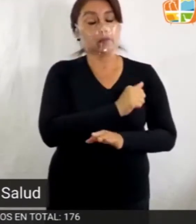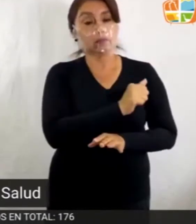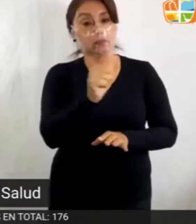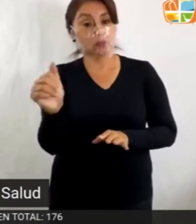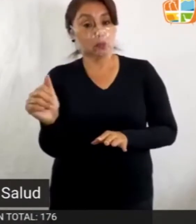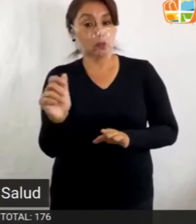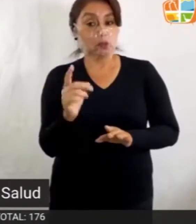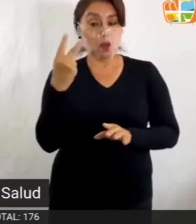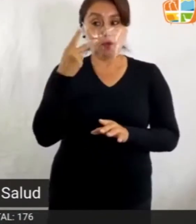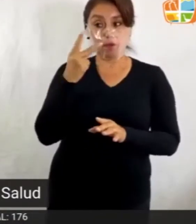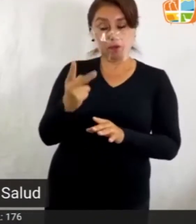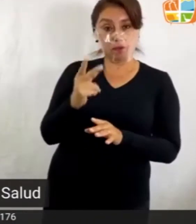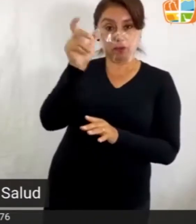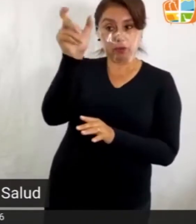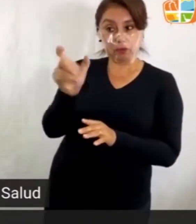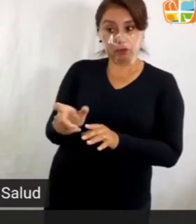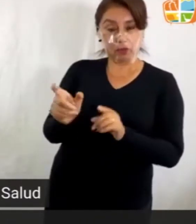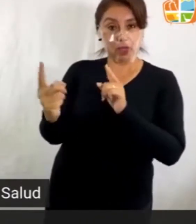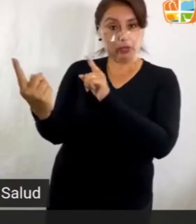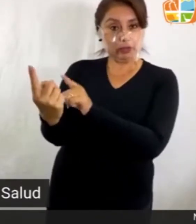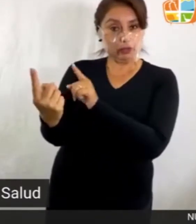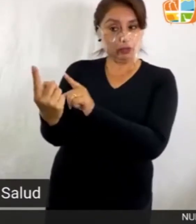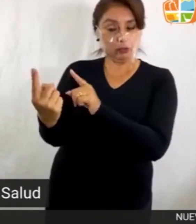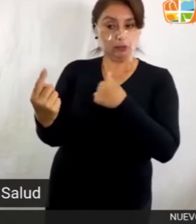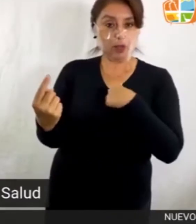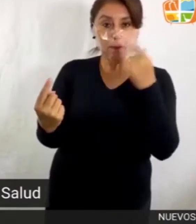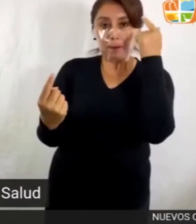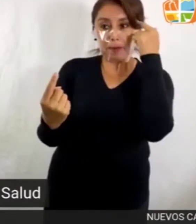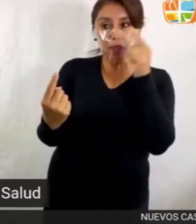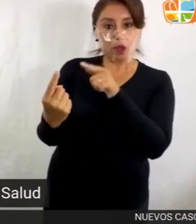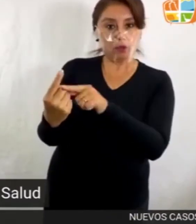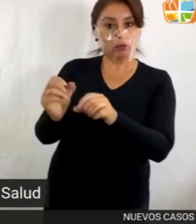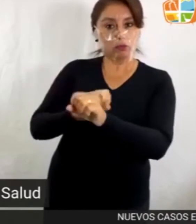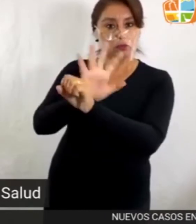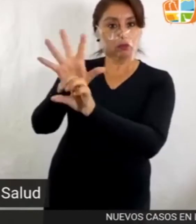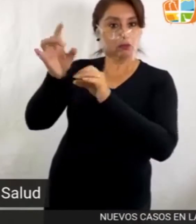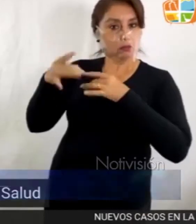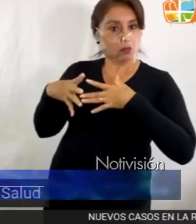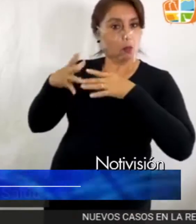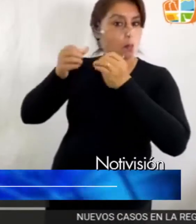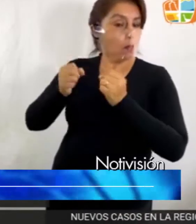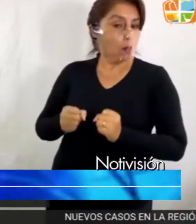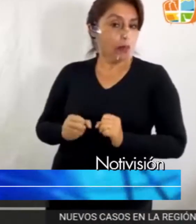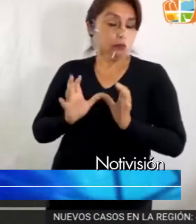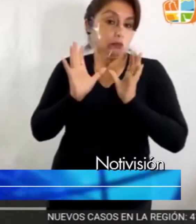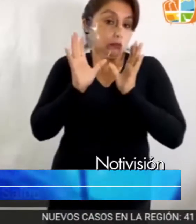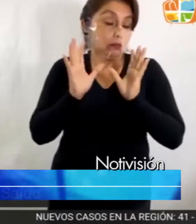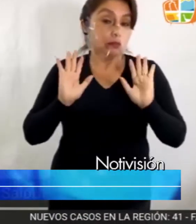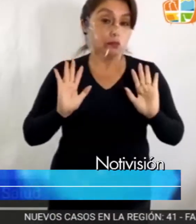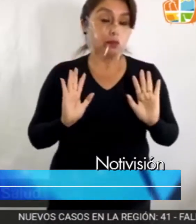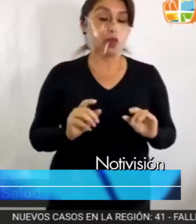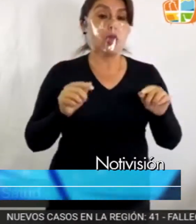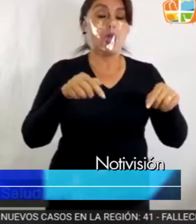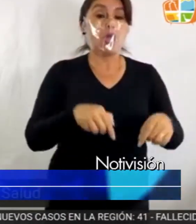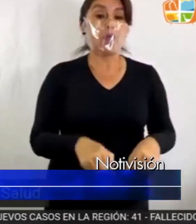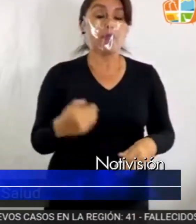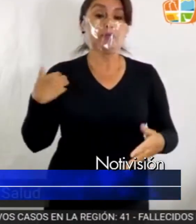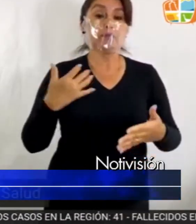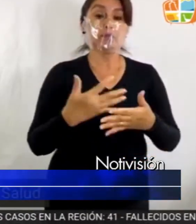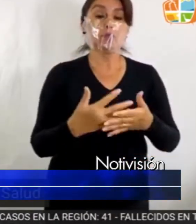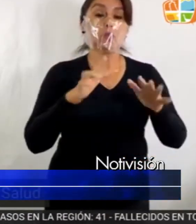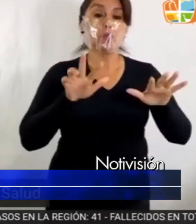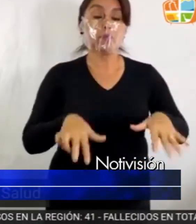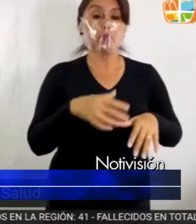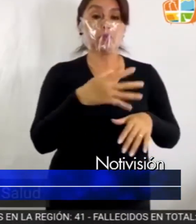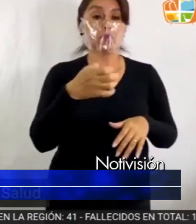nosotros hoy día esté al lado nuestro puede ser un COVID positivo. A la fecha tenemos 9.440